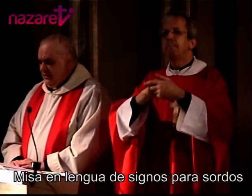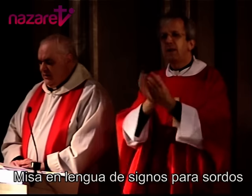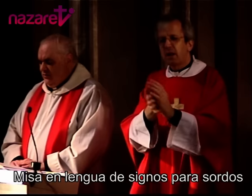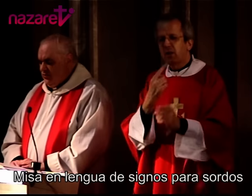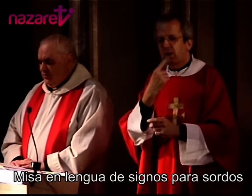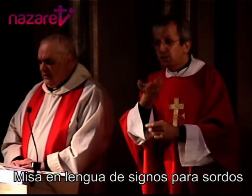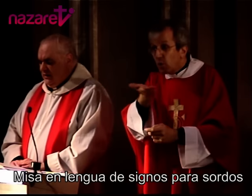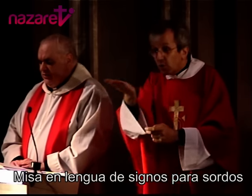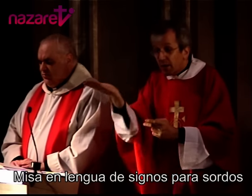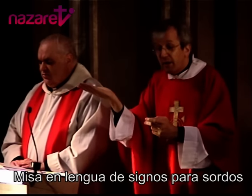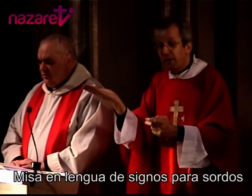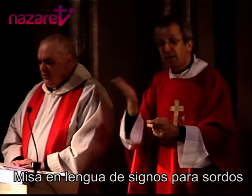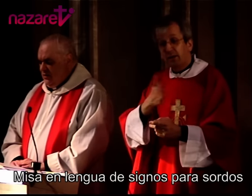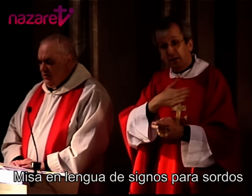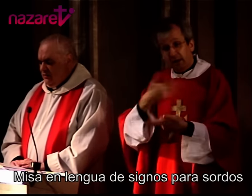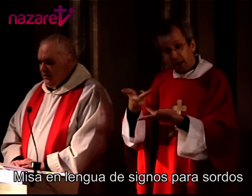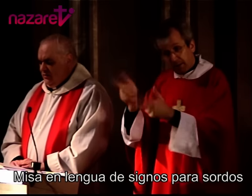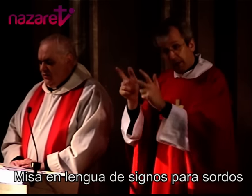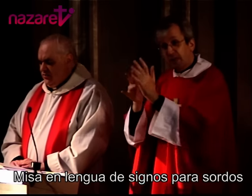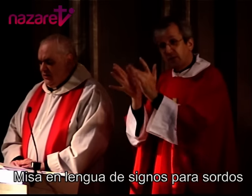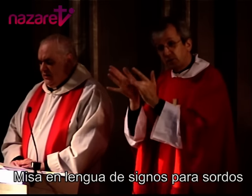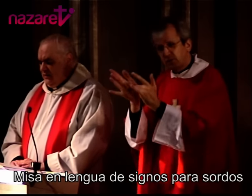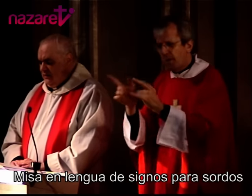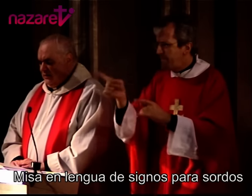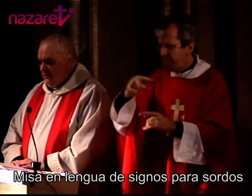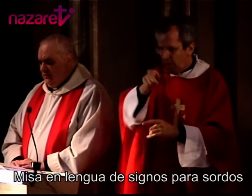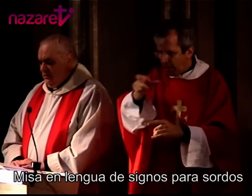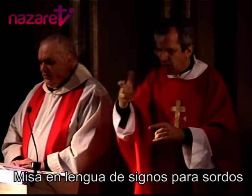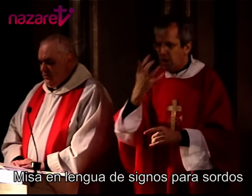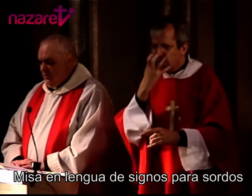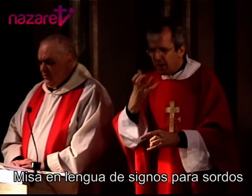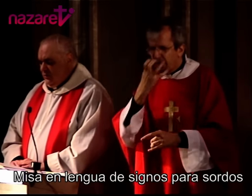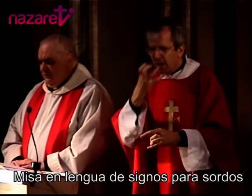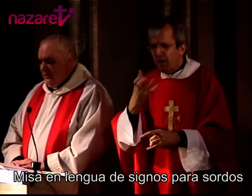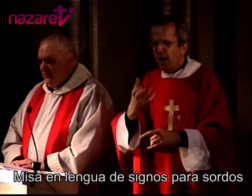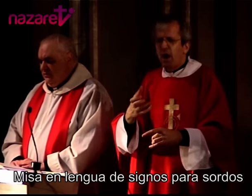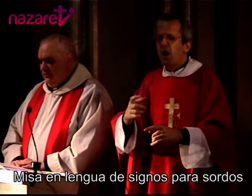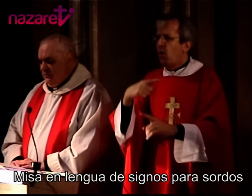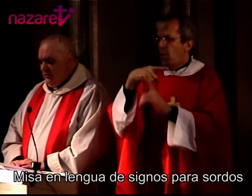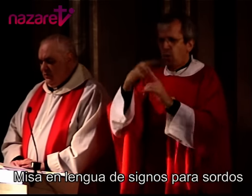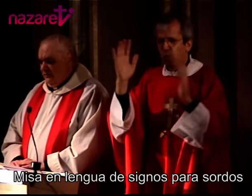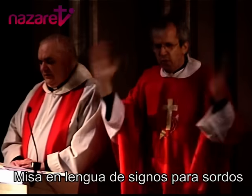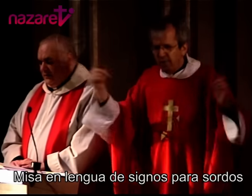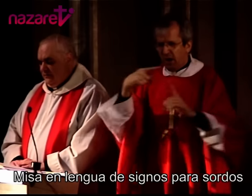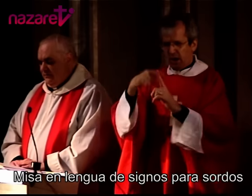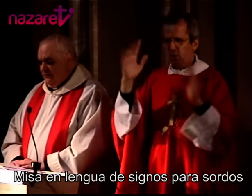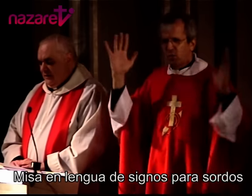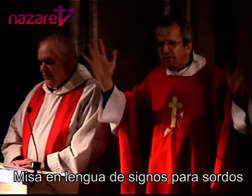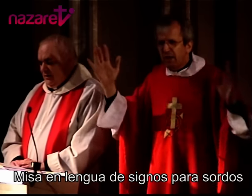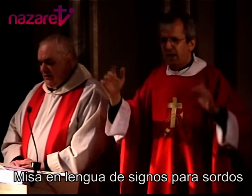palabra queriendo soltar a Jesús, pero ellos seguían gritando: crucifícalo,